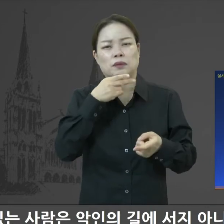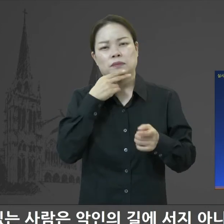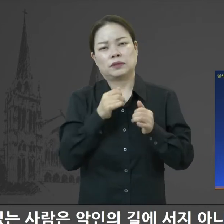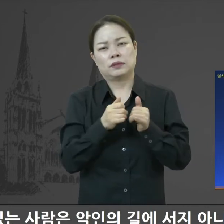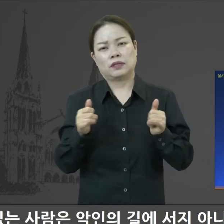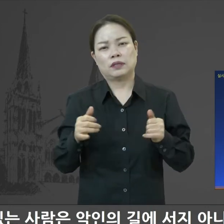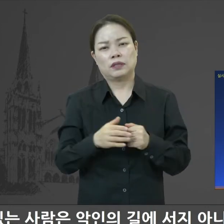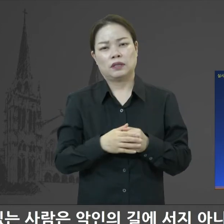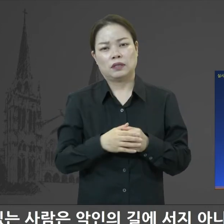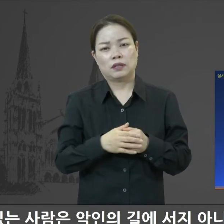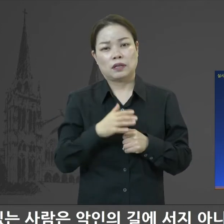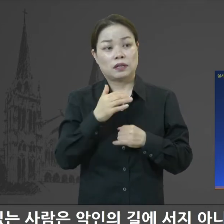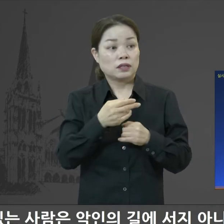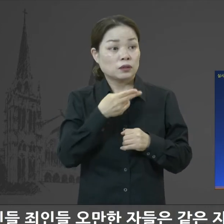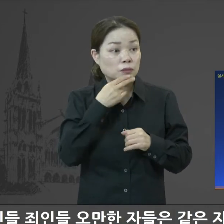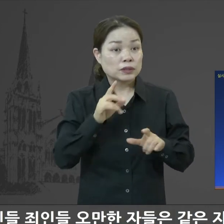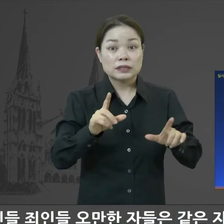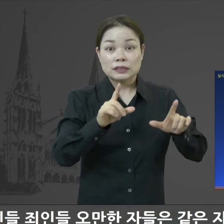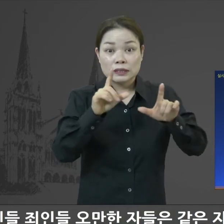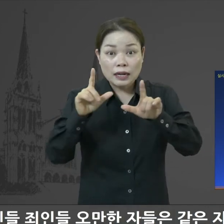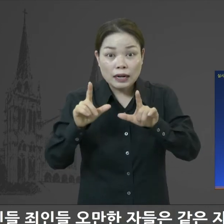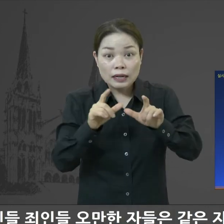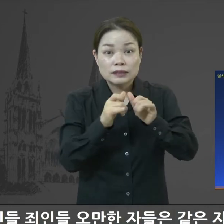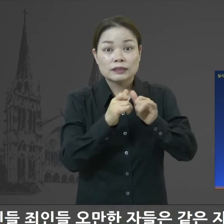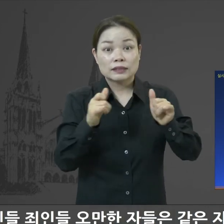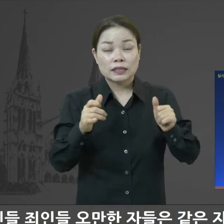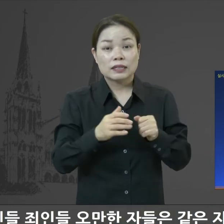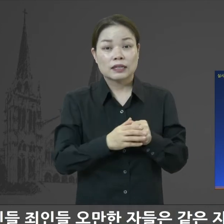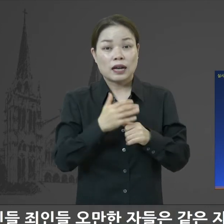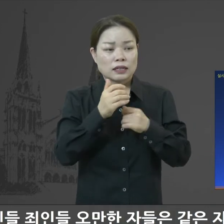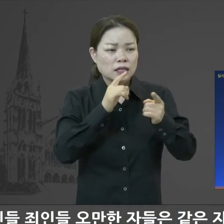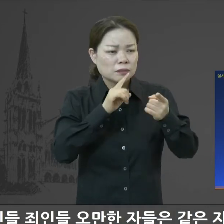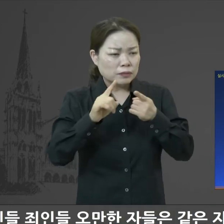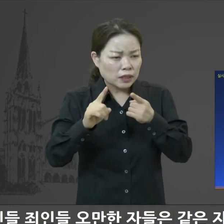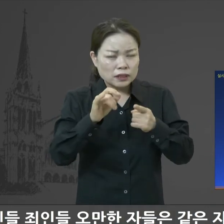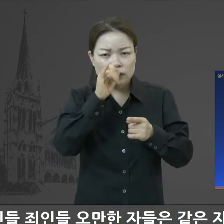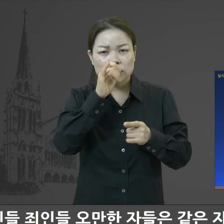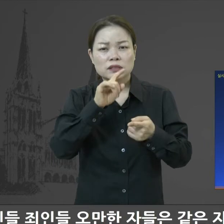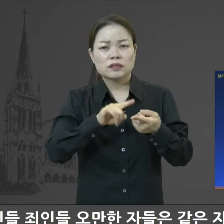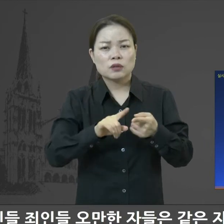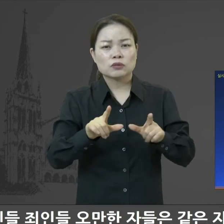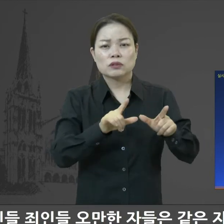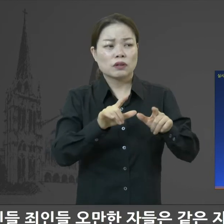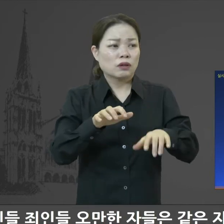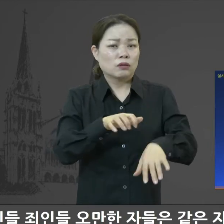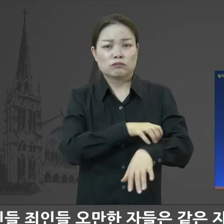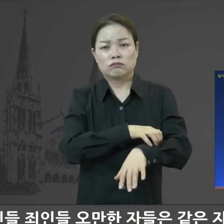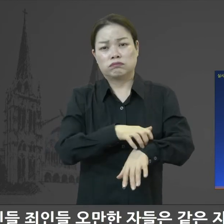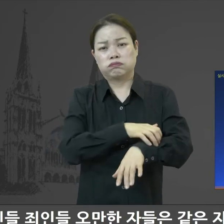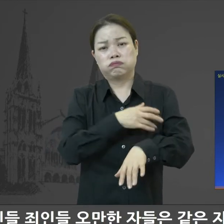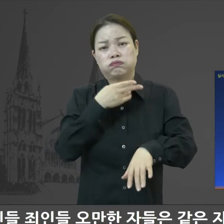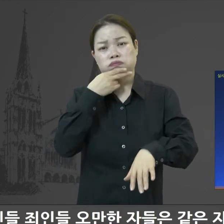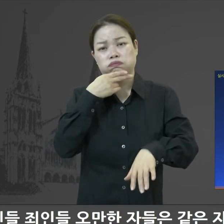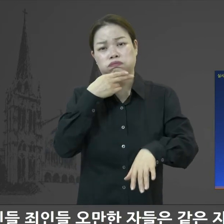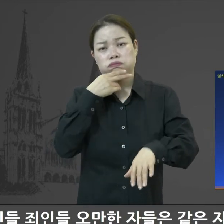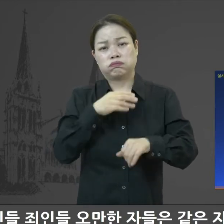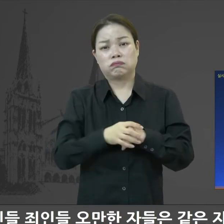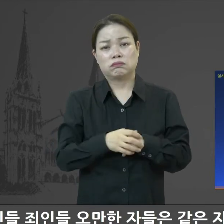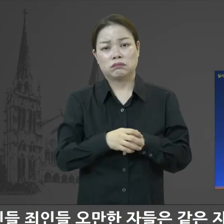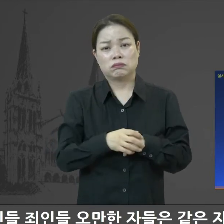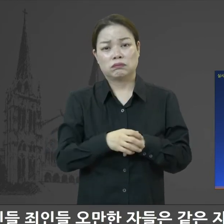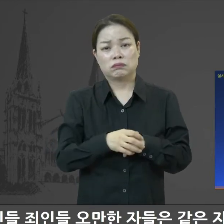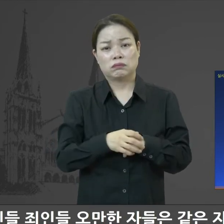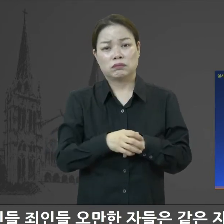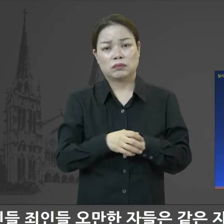자들입니다. 하나님 없이 살아가는 자들, 하나님 말씀에 벗어나 있는데 전혀 불편하지 않는 자들, 그리고 돌이키려